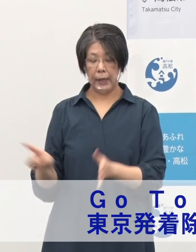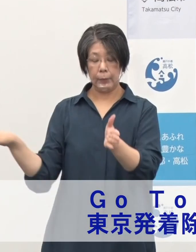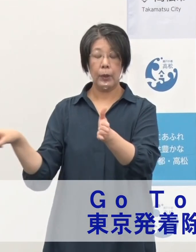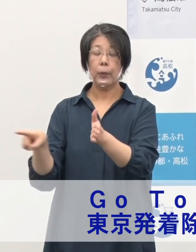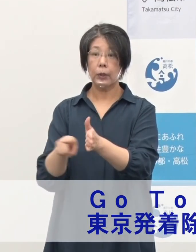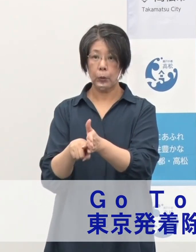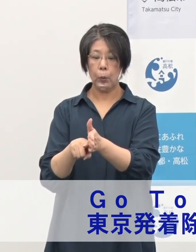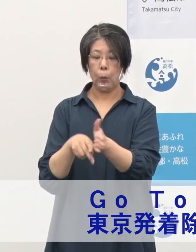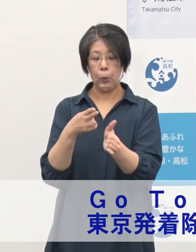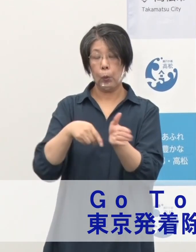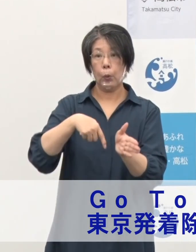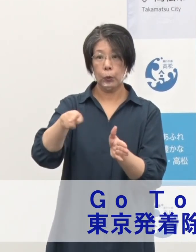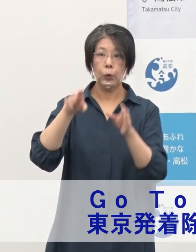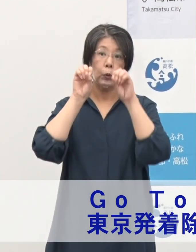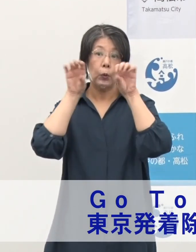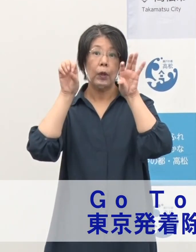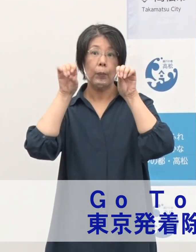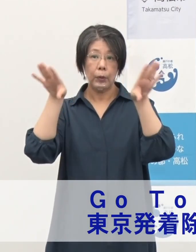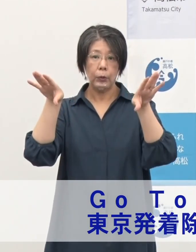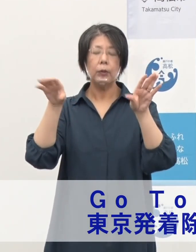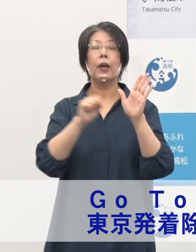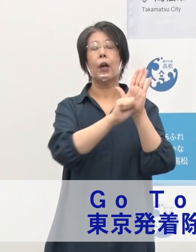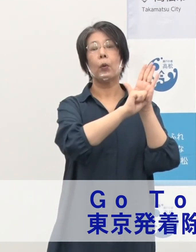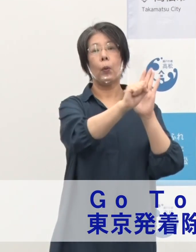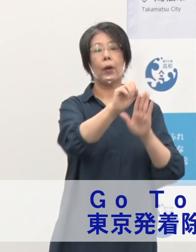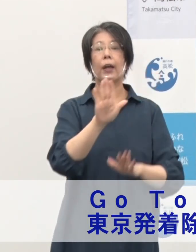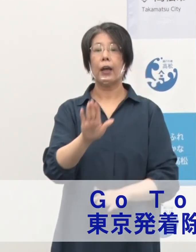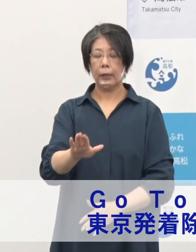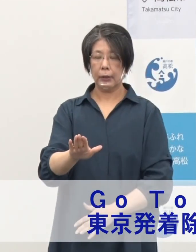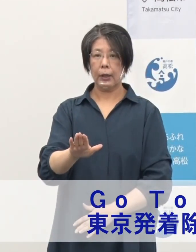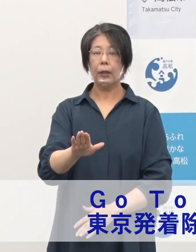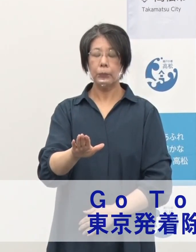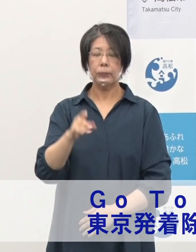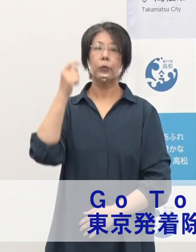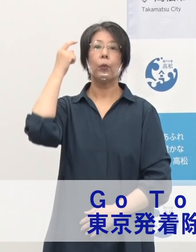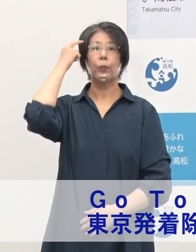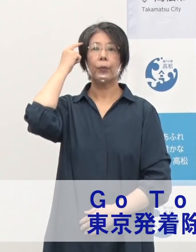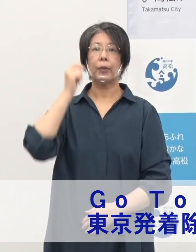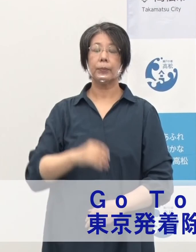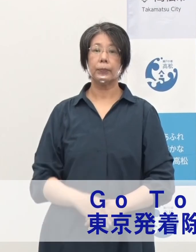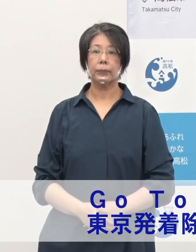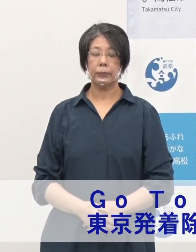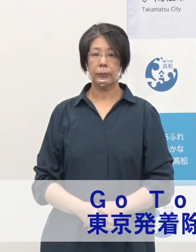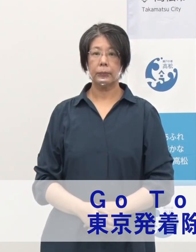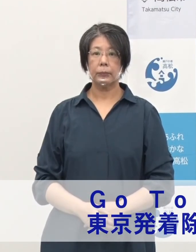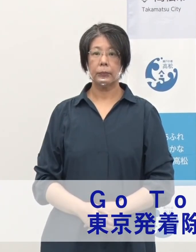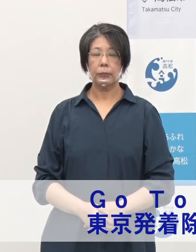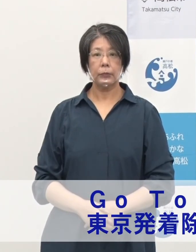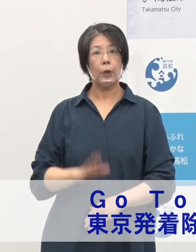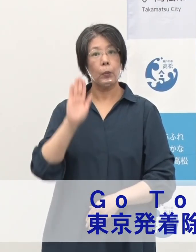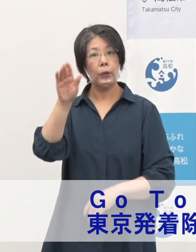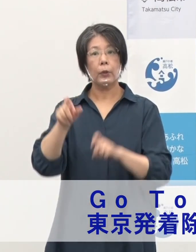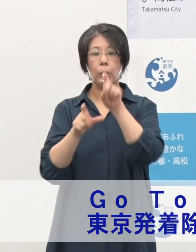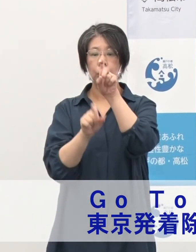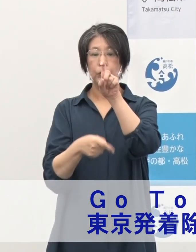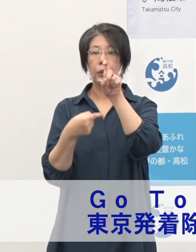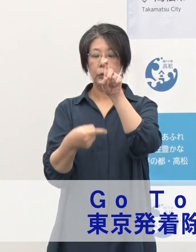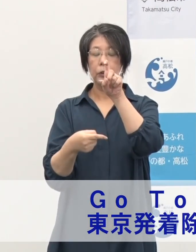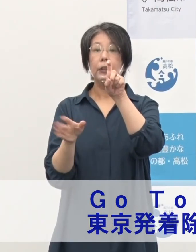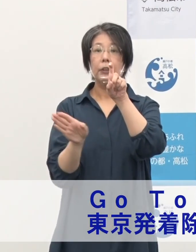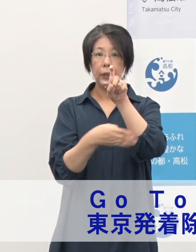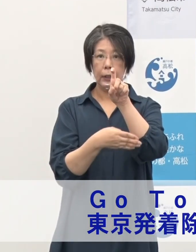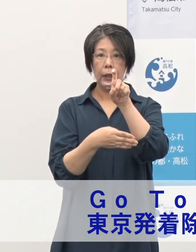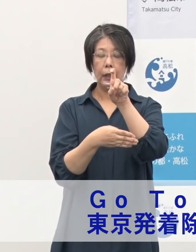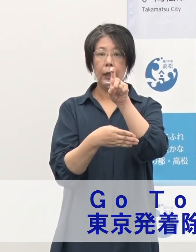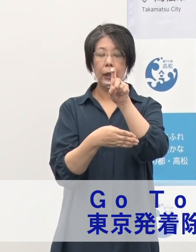travel につきましては一定の成果を上げてきているものというふうに思っておりますそれがまあ10月1日からこれ